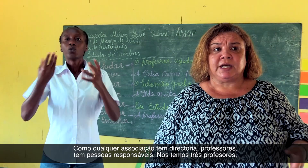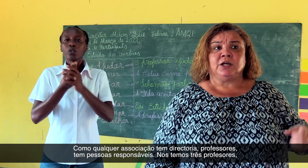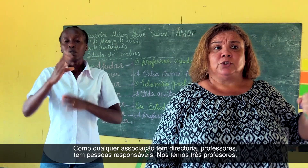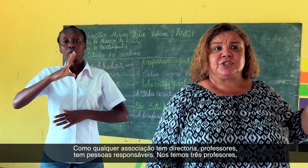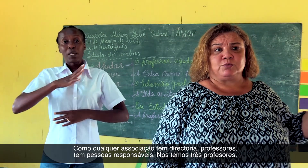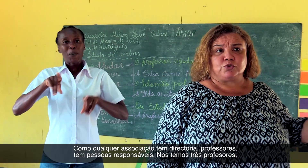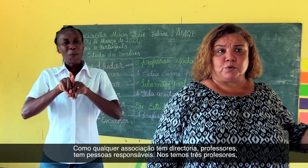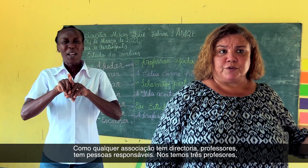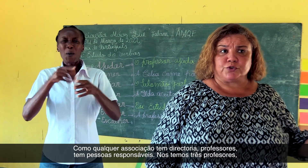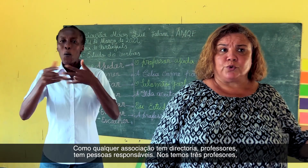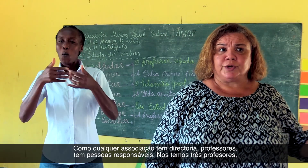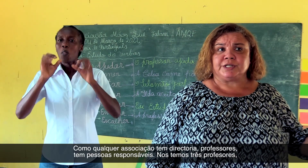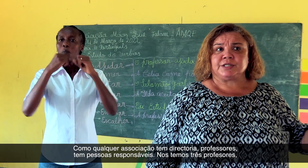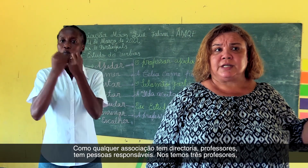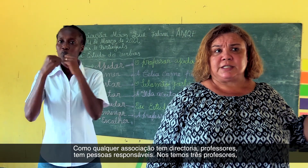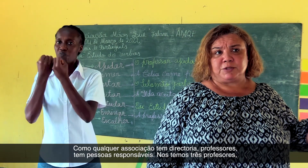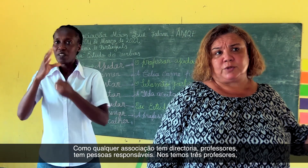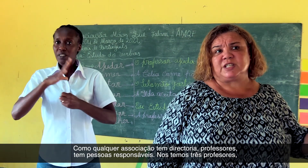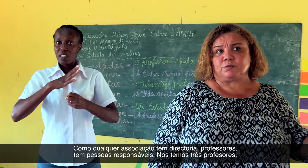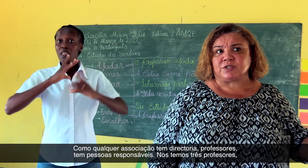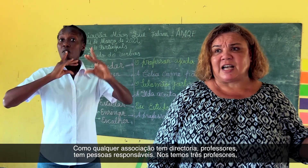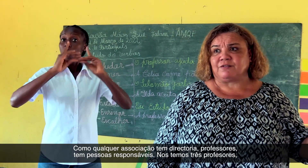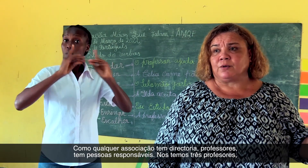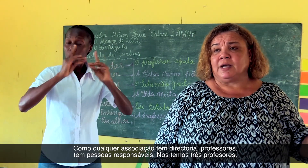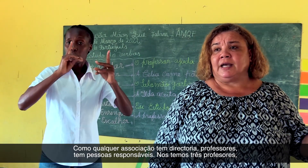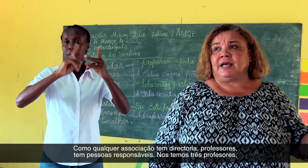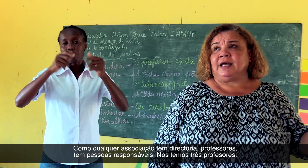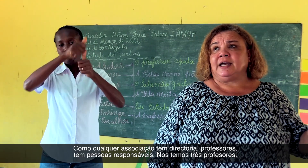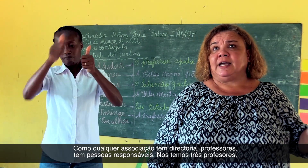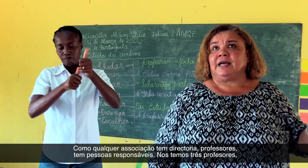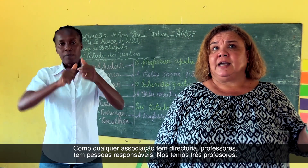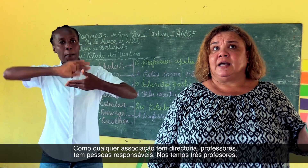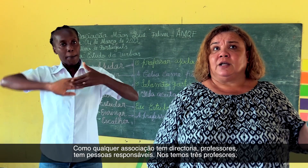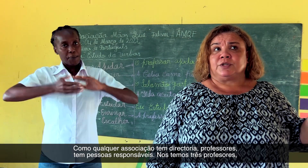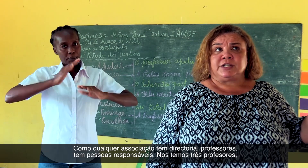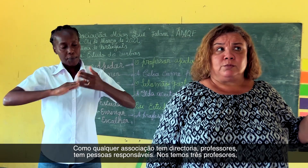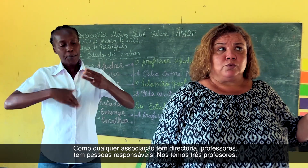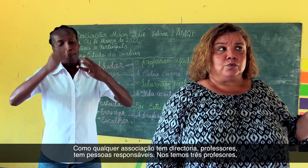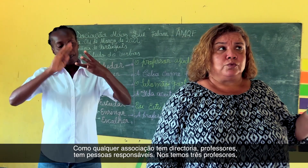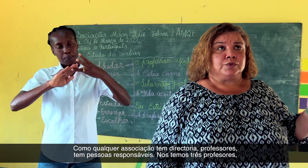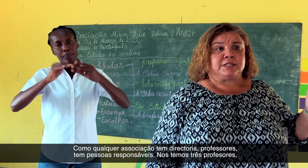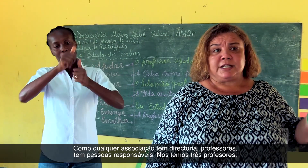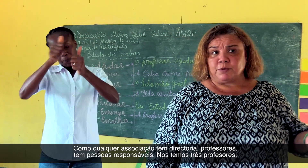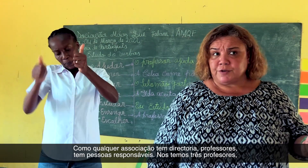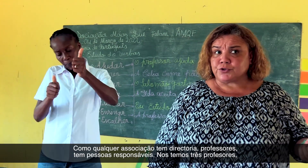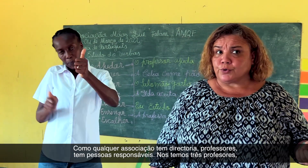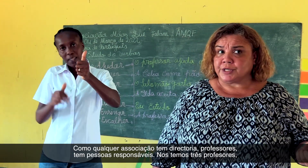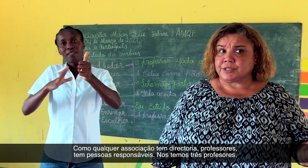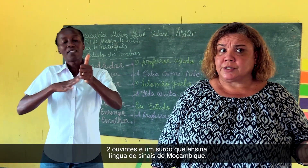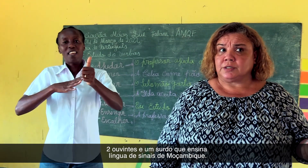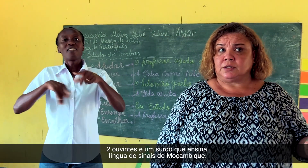diretoria, nós temos professores, tem as pessoas responsáveis. Nós temos três